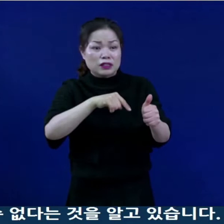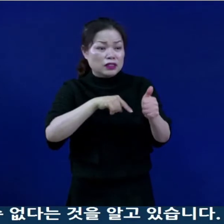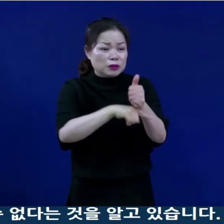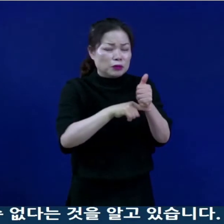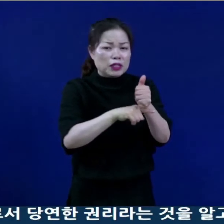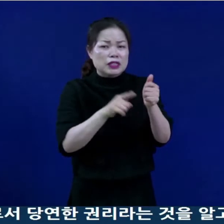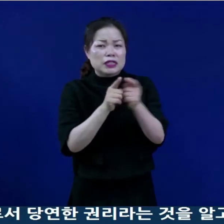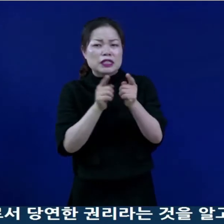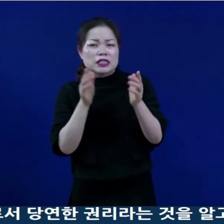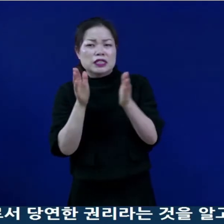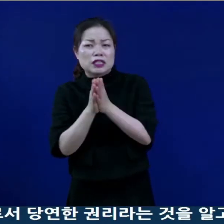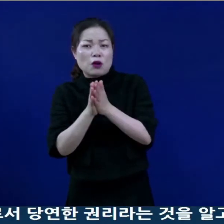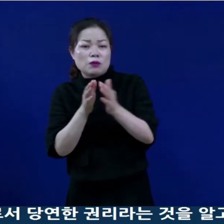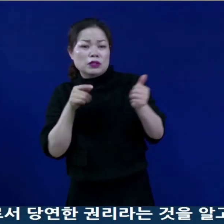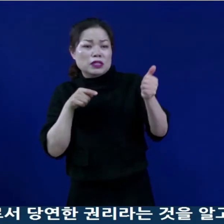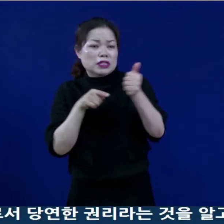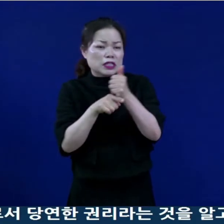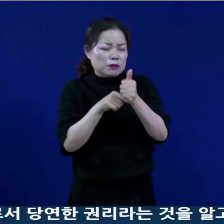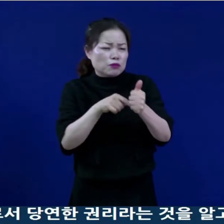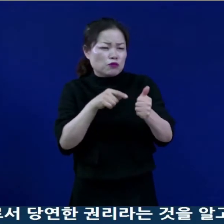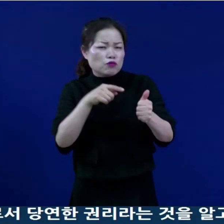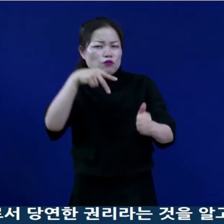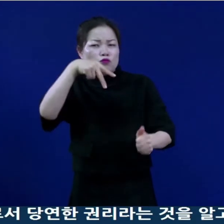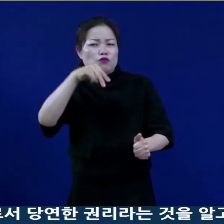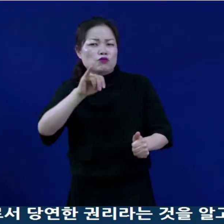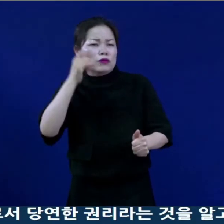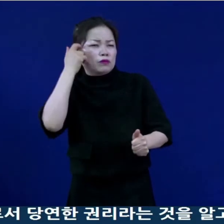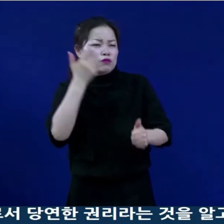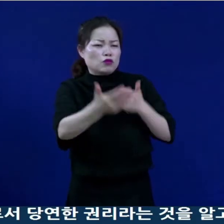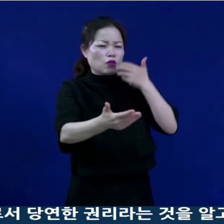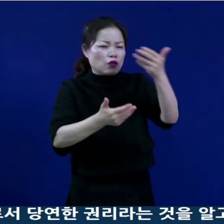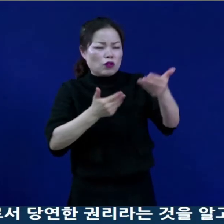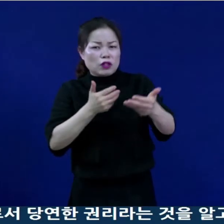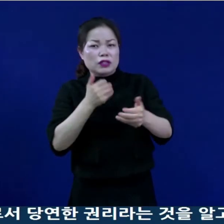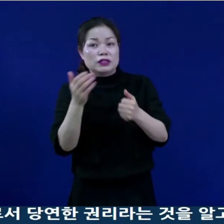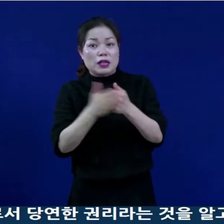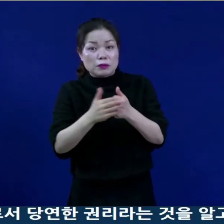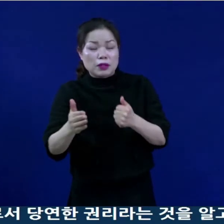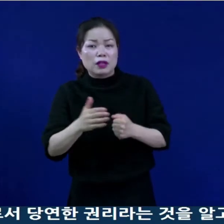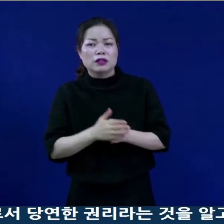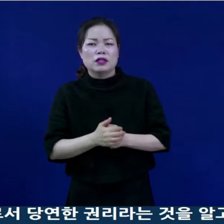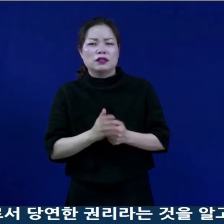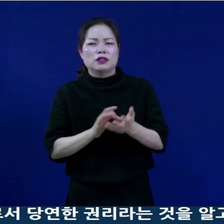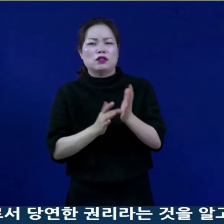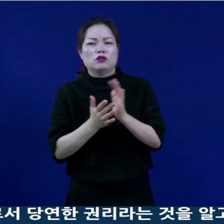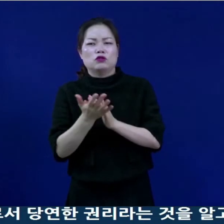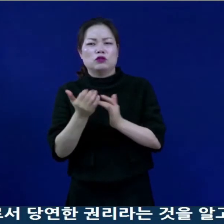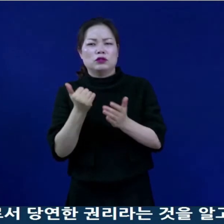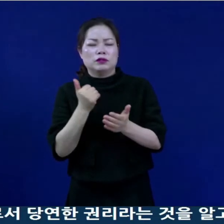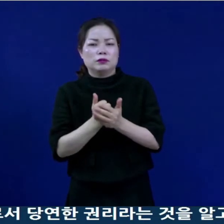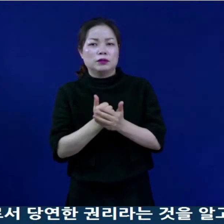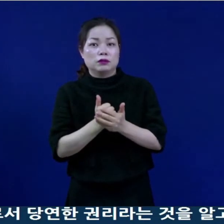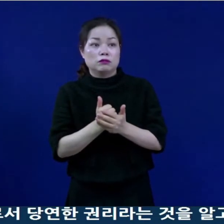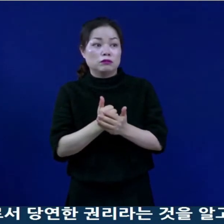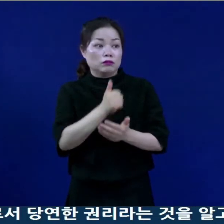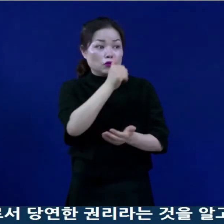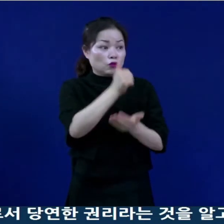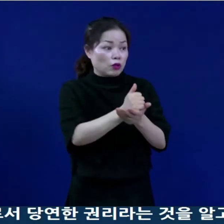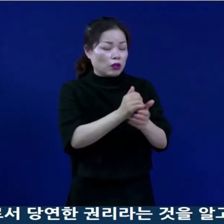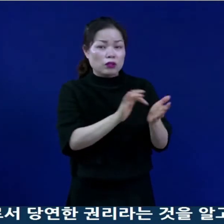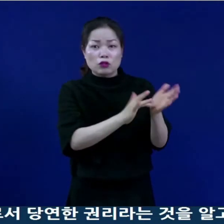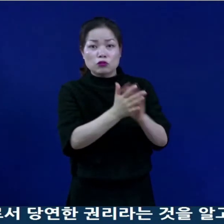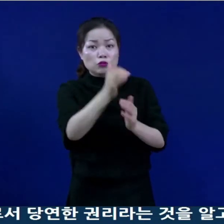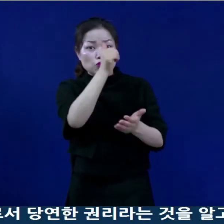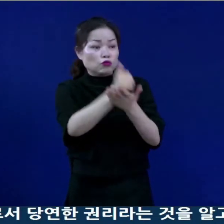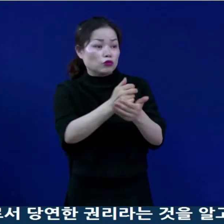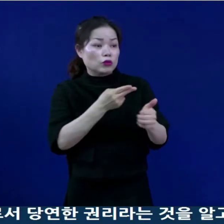직접 신문자가 되어서 예수님을 신문했기 때문에 그 누구보다도 예수님께서 결백하시다, 아무런 죄가 없으시다,